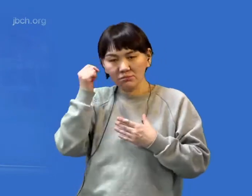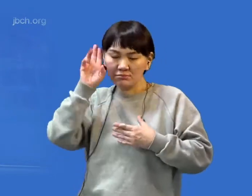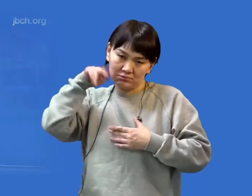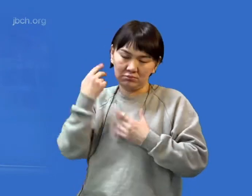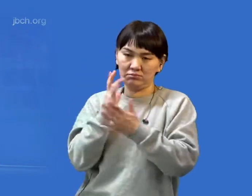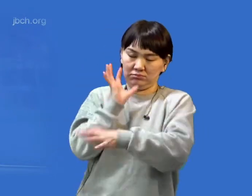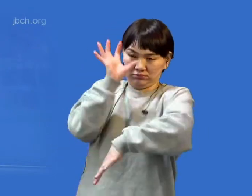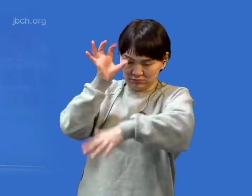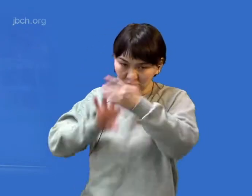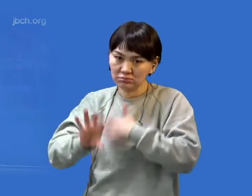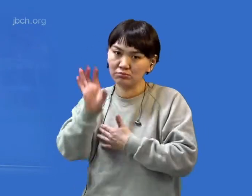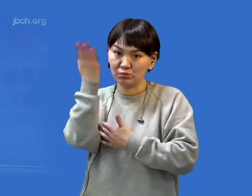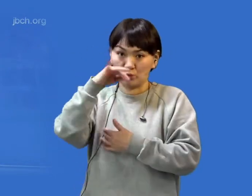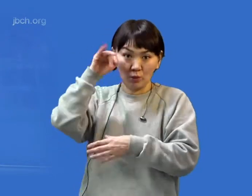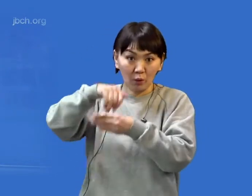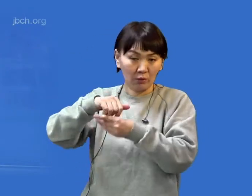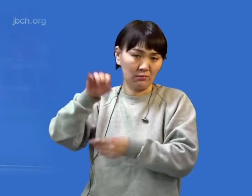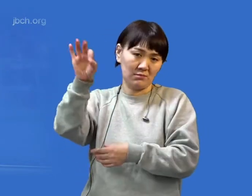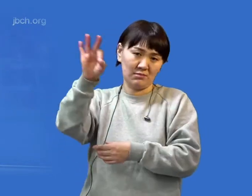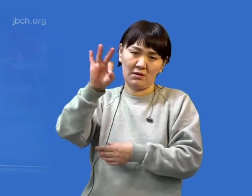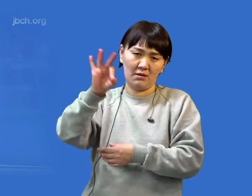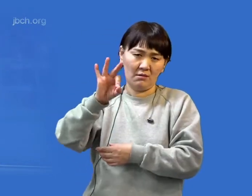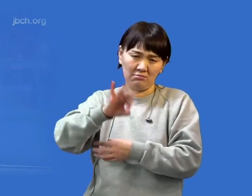Бурхны дээр нэгүсэл болон хүч чадлаар